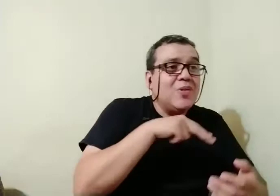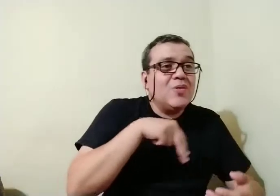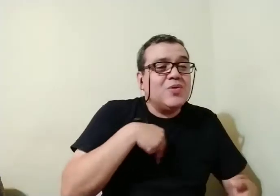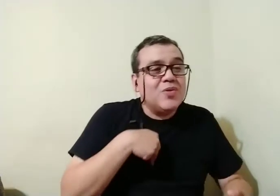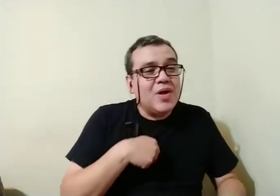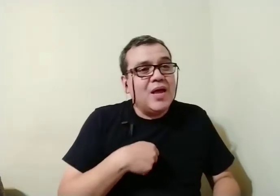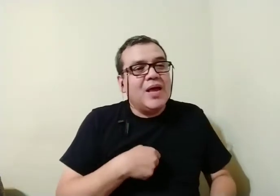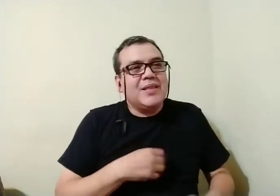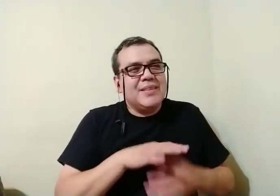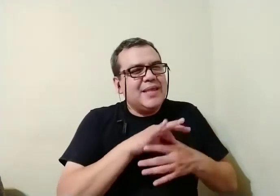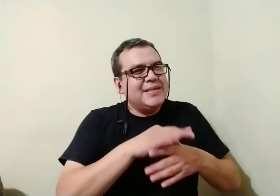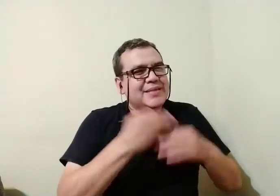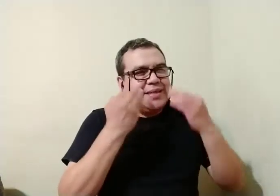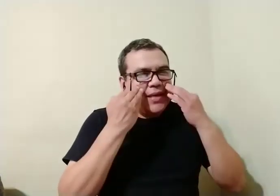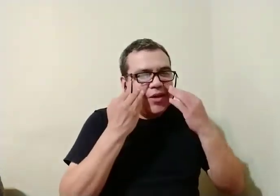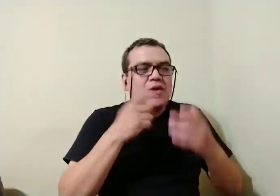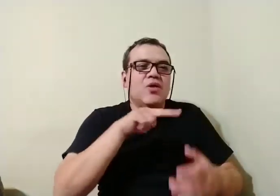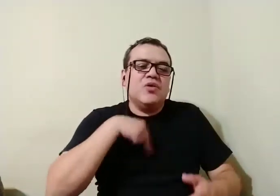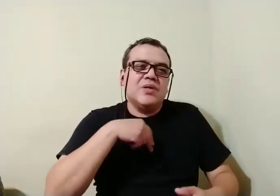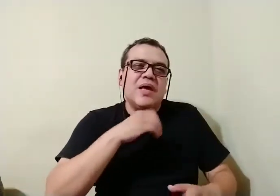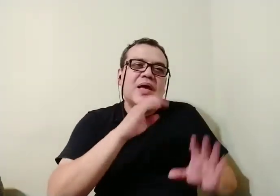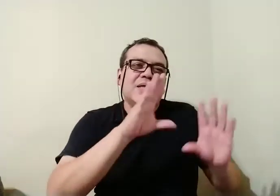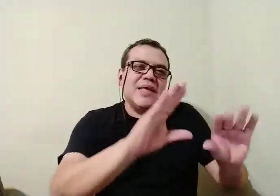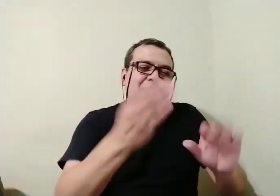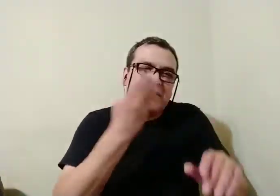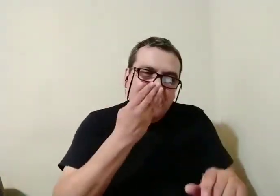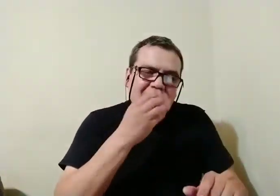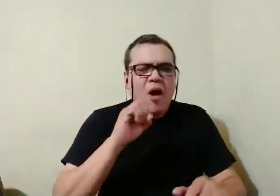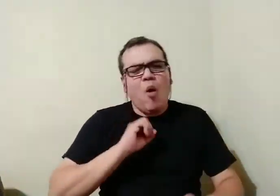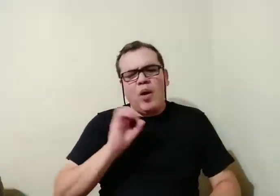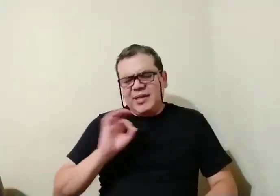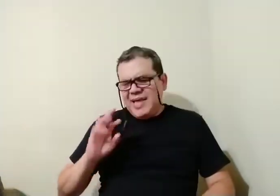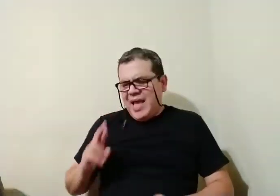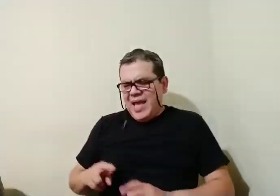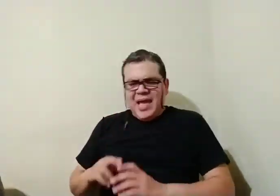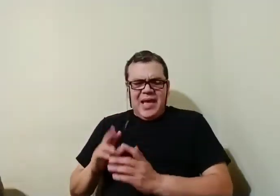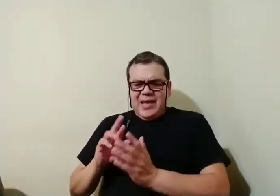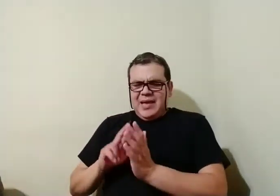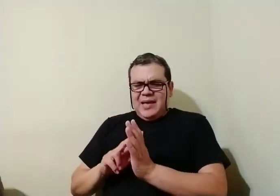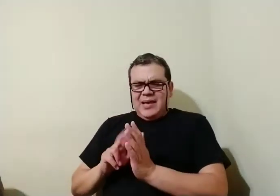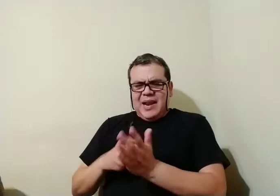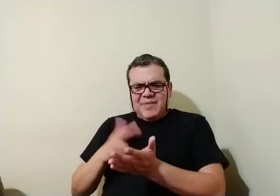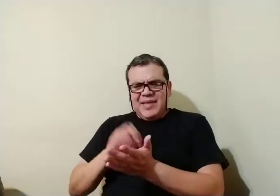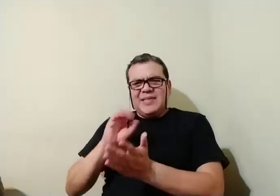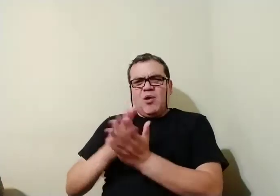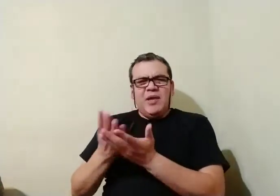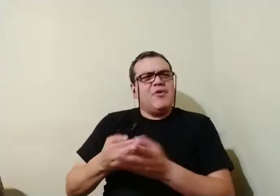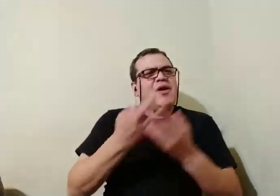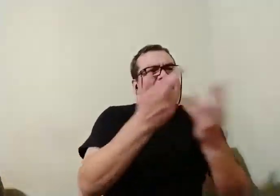una publicación llena de verdad o participamos en una campaña de